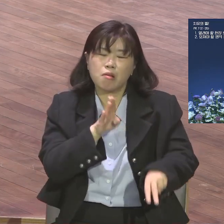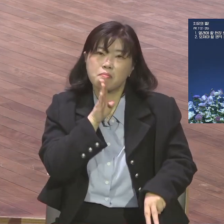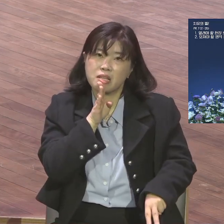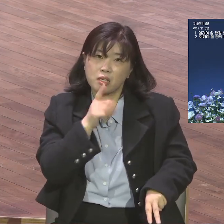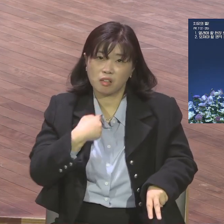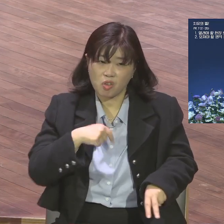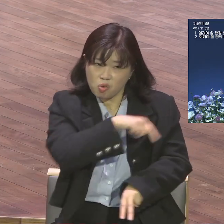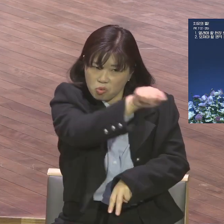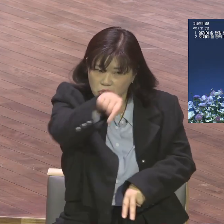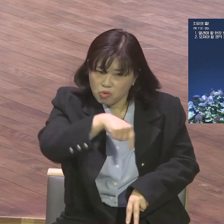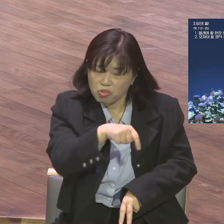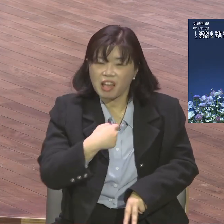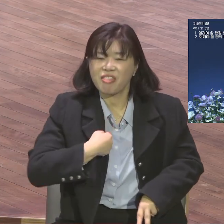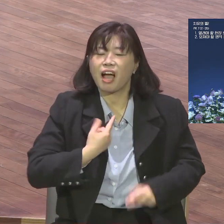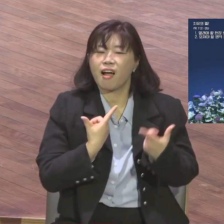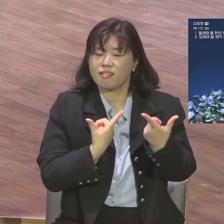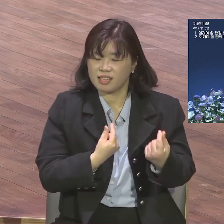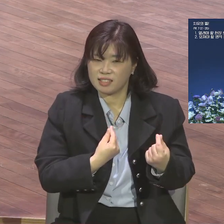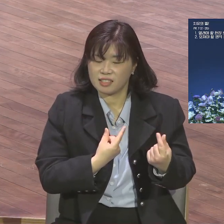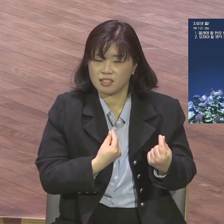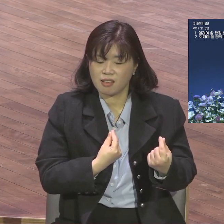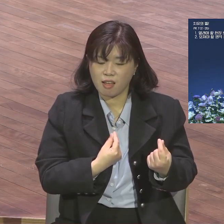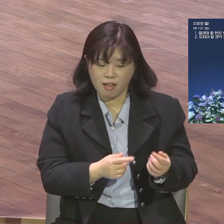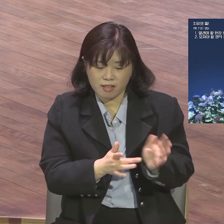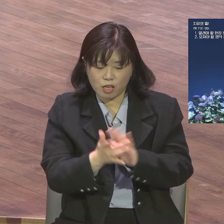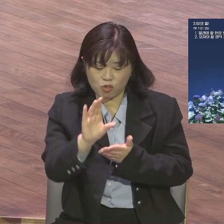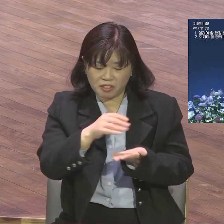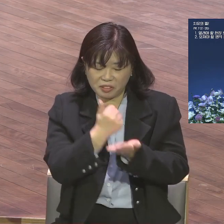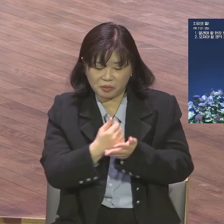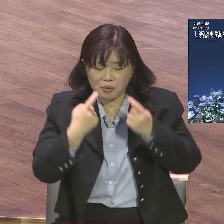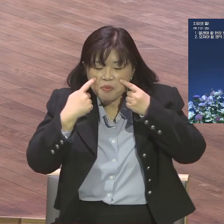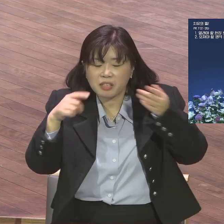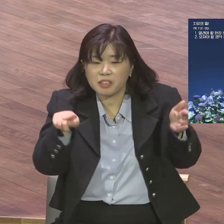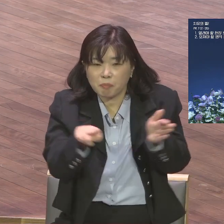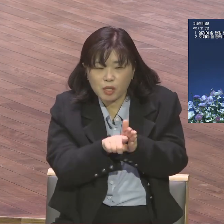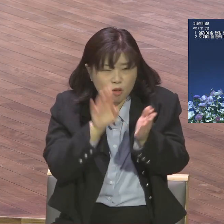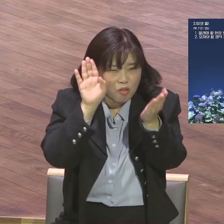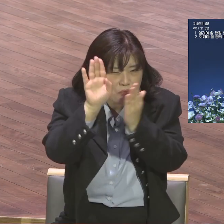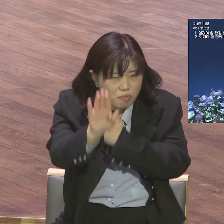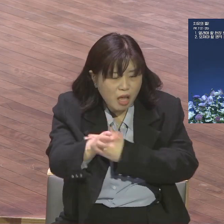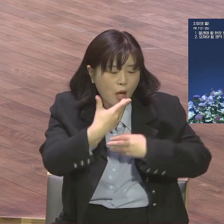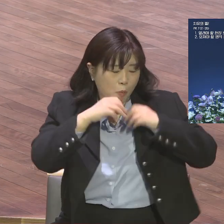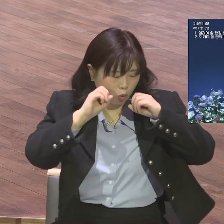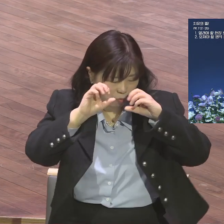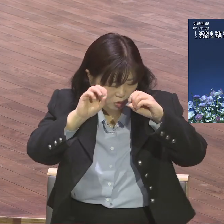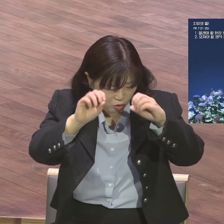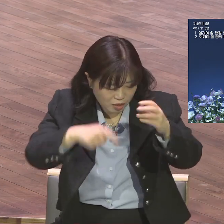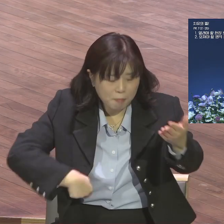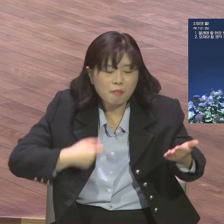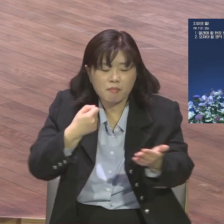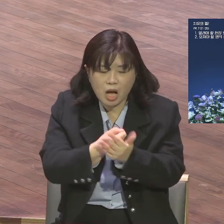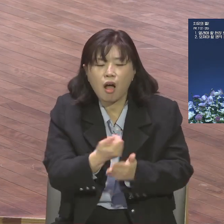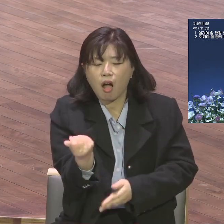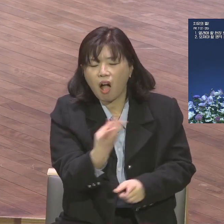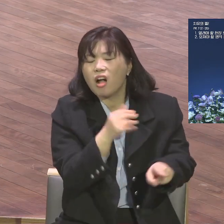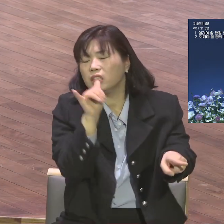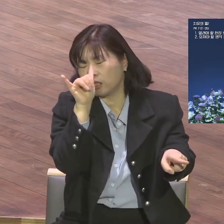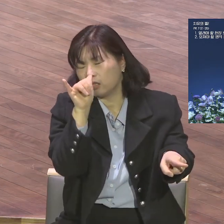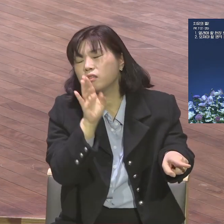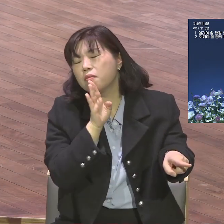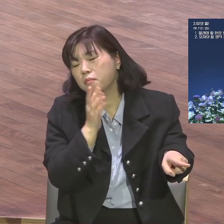그래서 영접 메시지를 한 것입니다. 예수가 그리스도다. 내 인생에 제가 목사가 되어서도 못 깨달았던 이